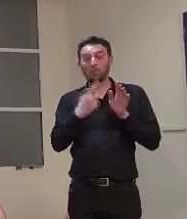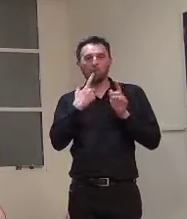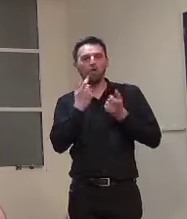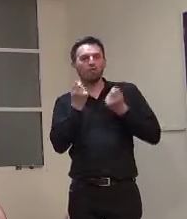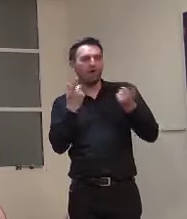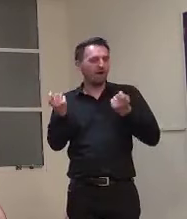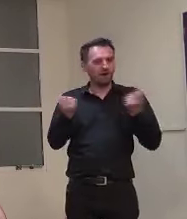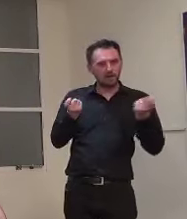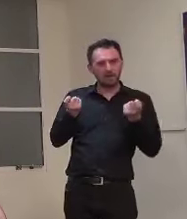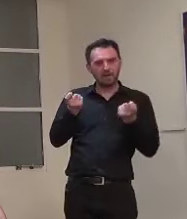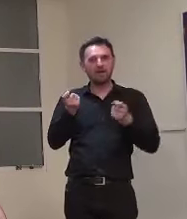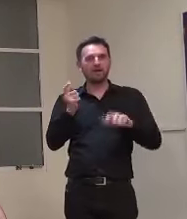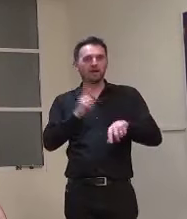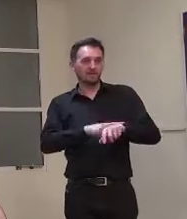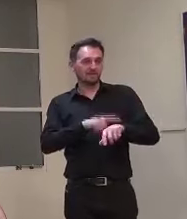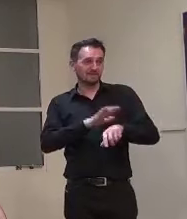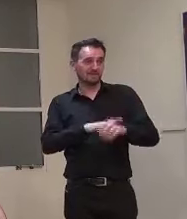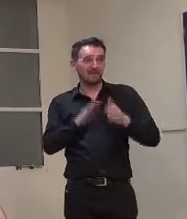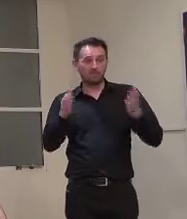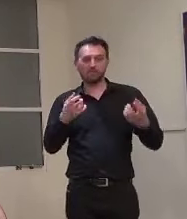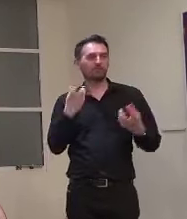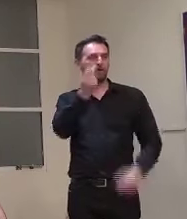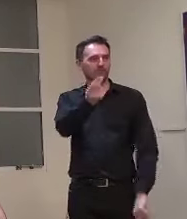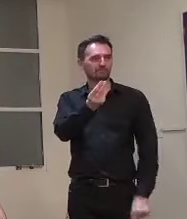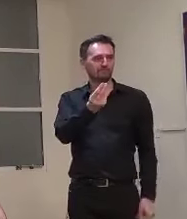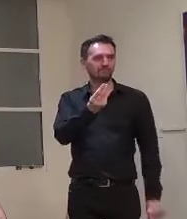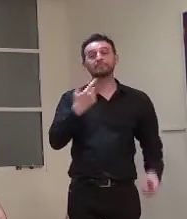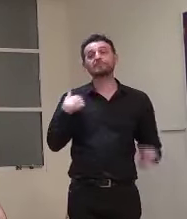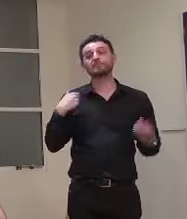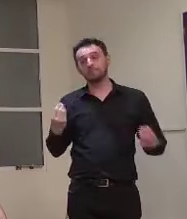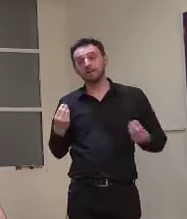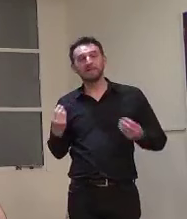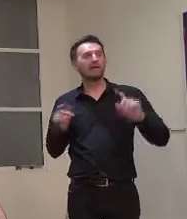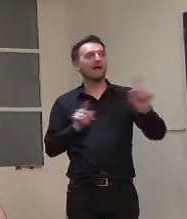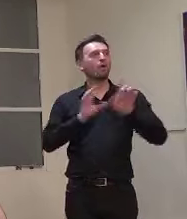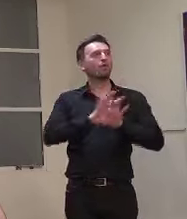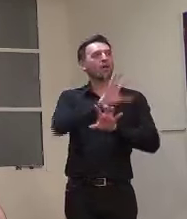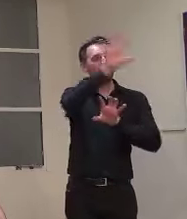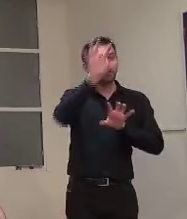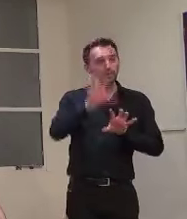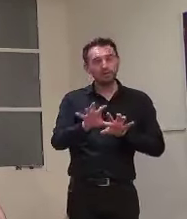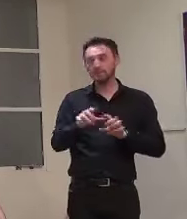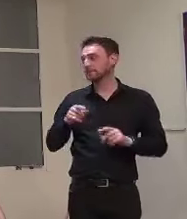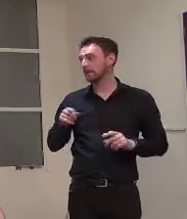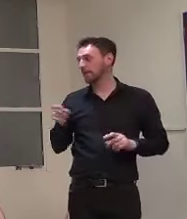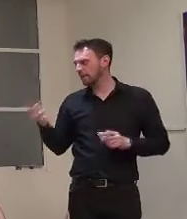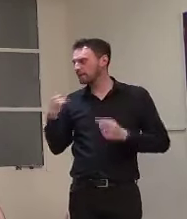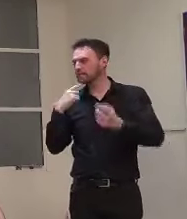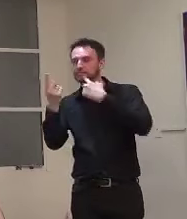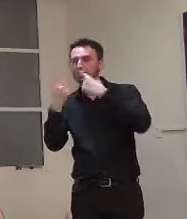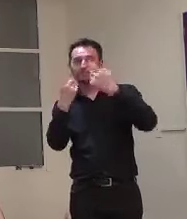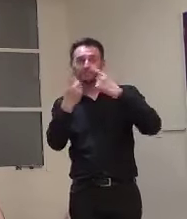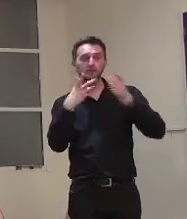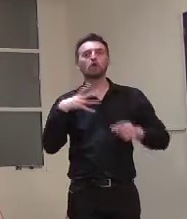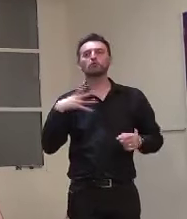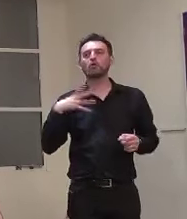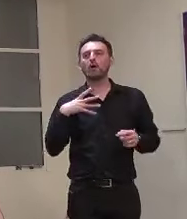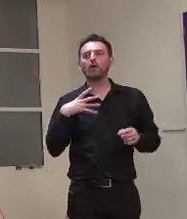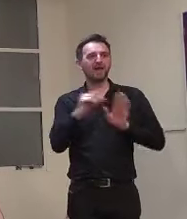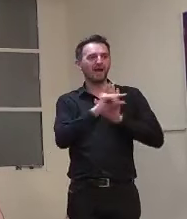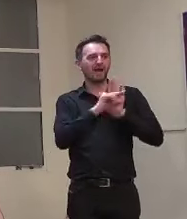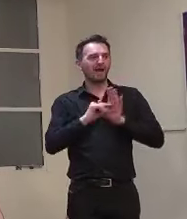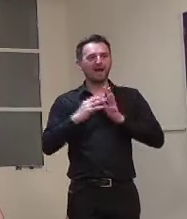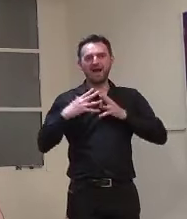no está pasando se está pasando en algunas las provincias en las que nosotros hagamos todavía no hay una